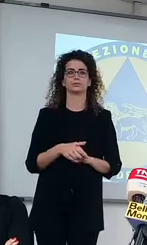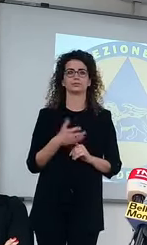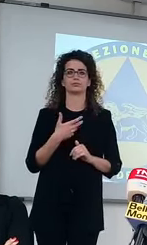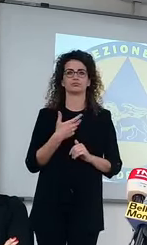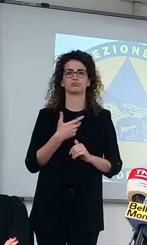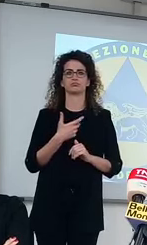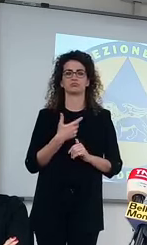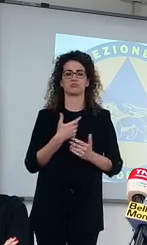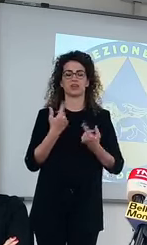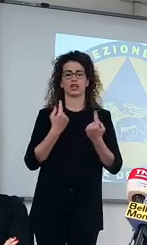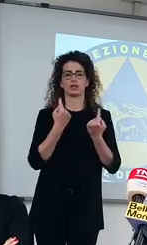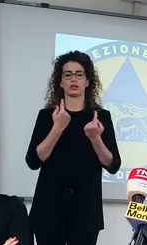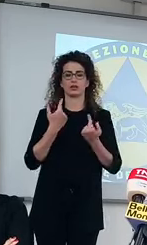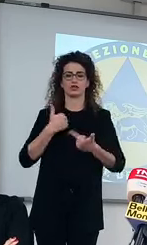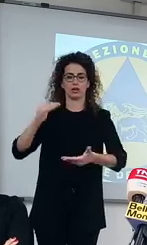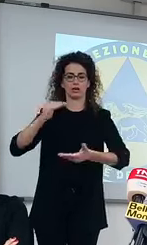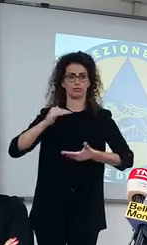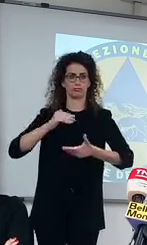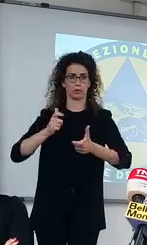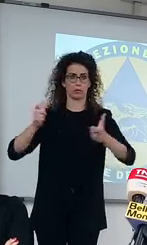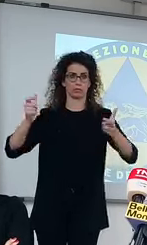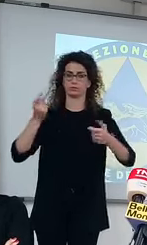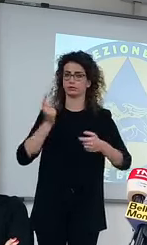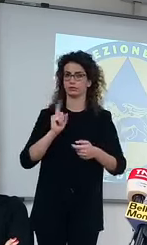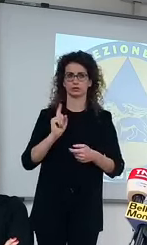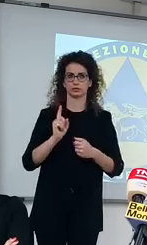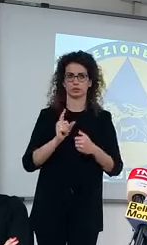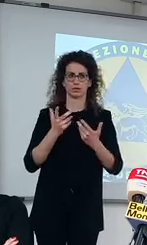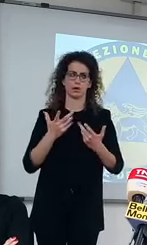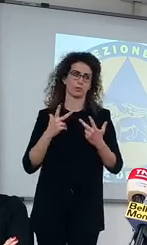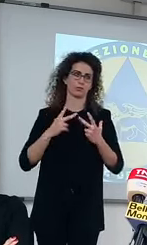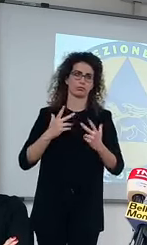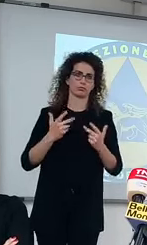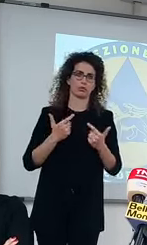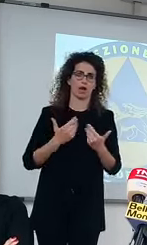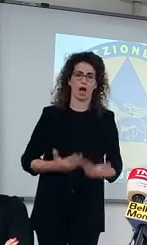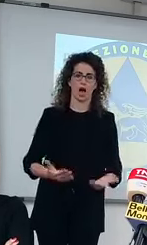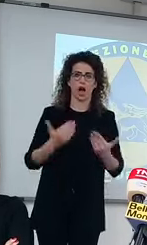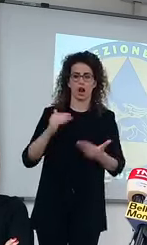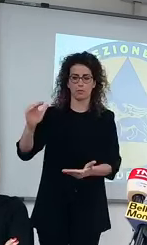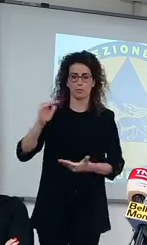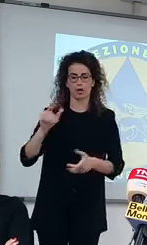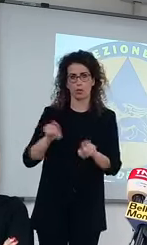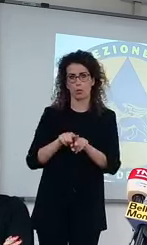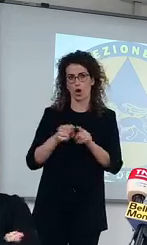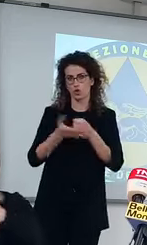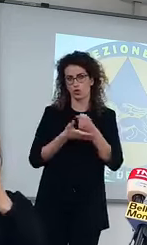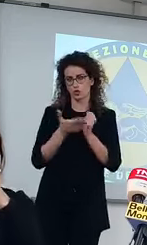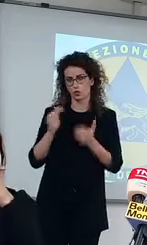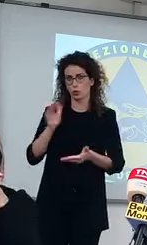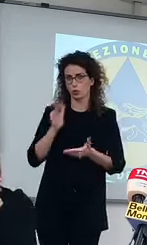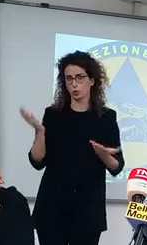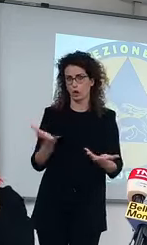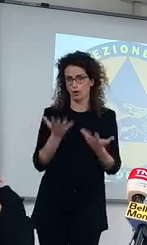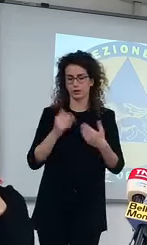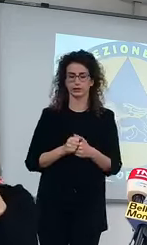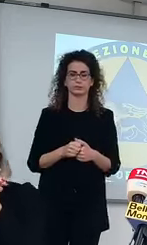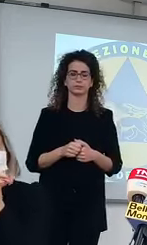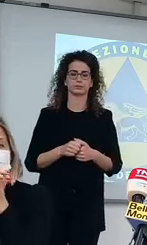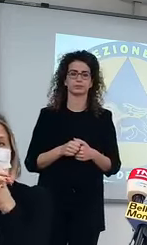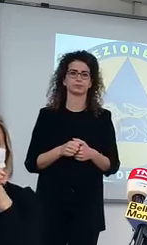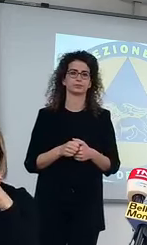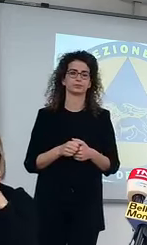in aumento, ma sarebbe già una fortuna averli stabilizzati come giugno, e quindi noi